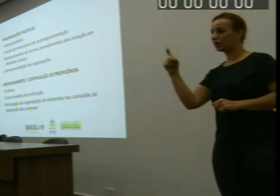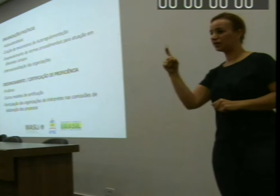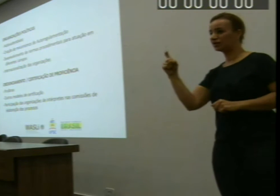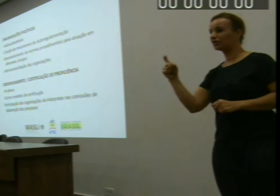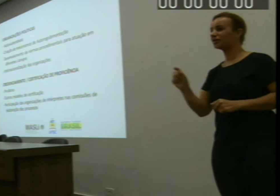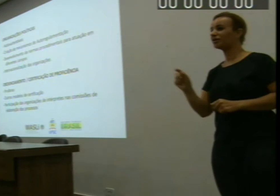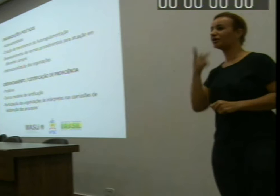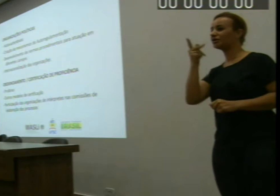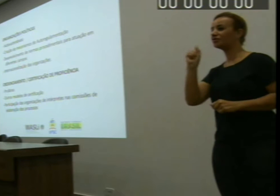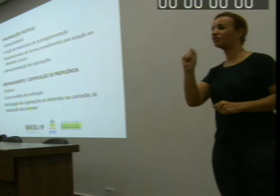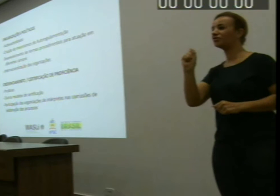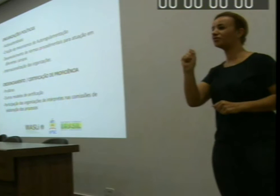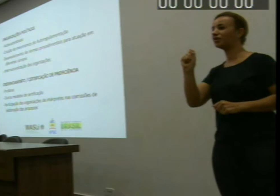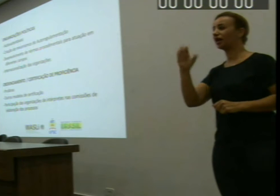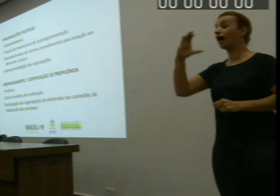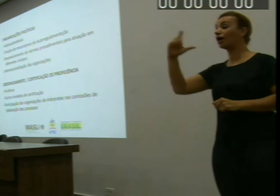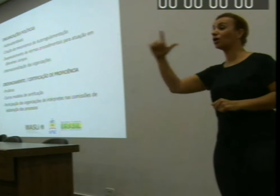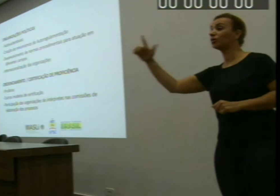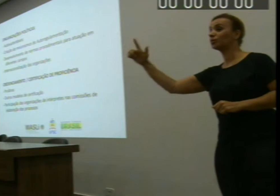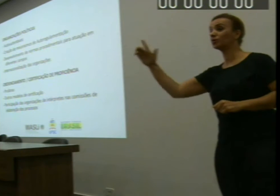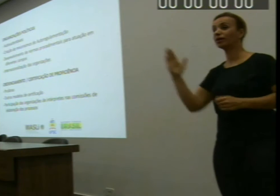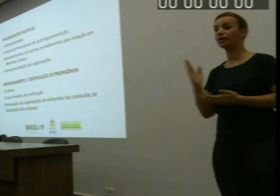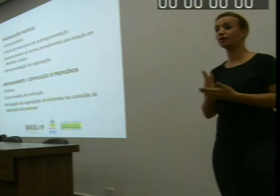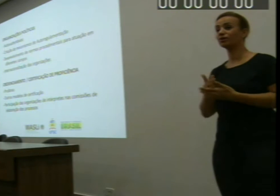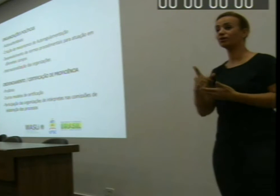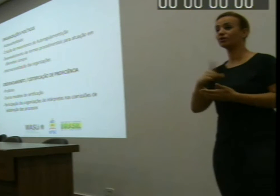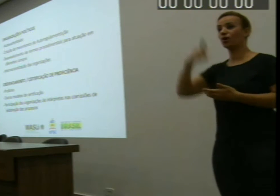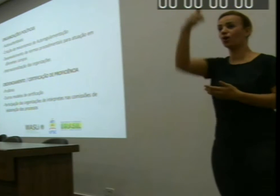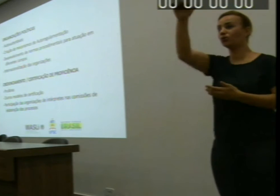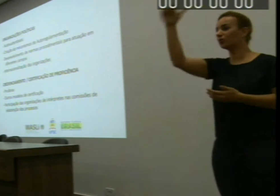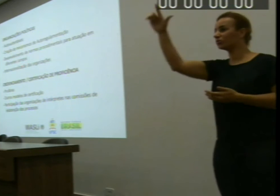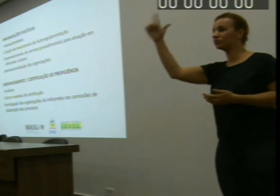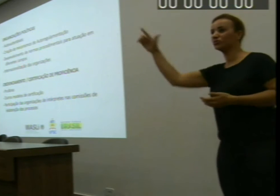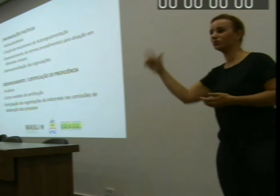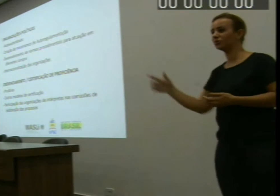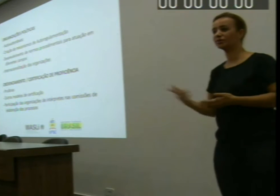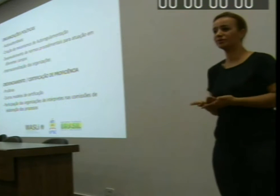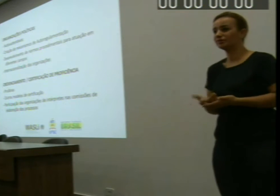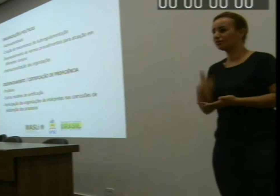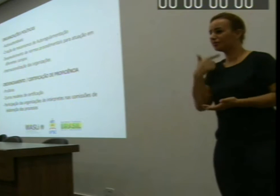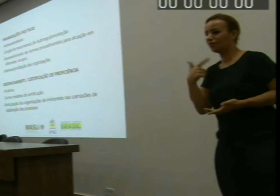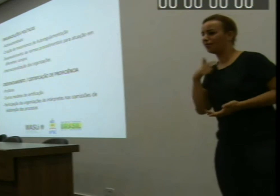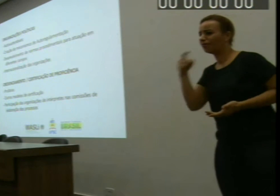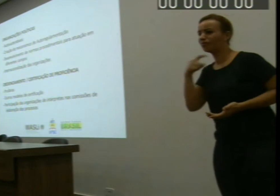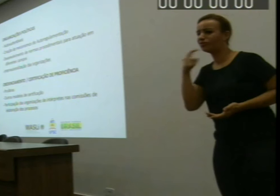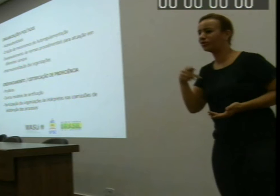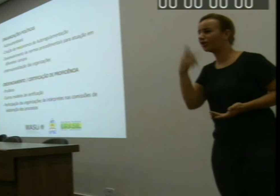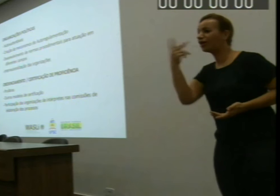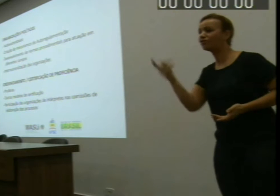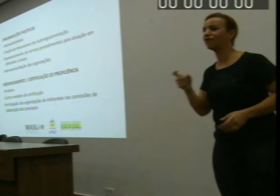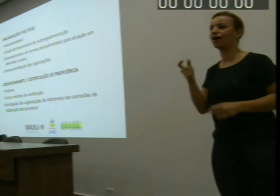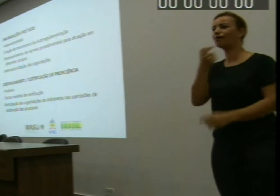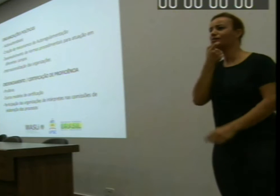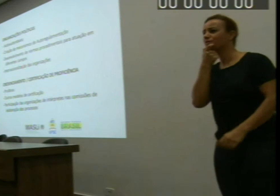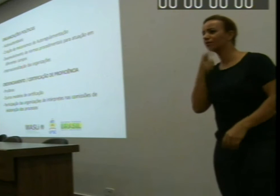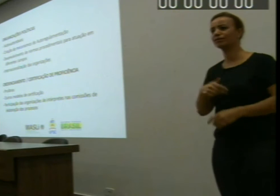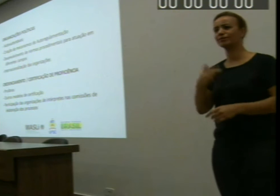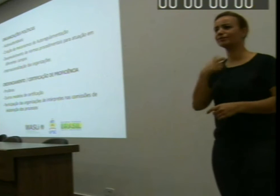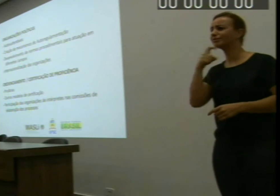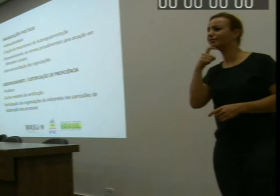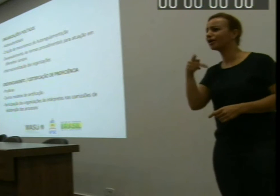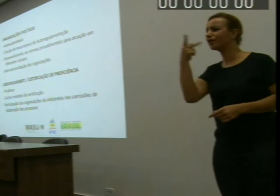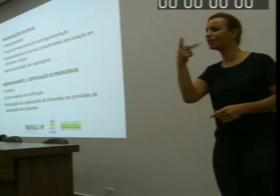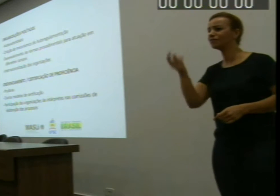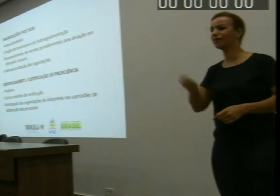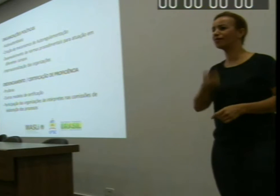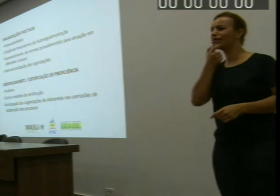e Campo Grande em outras cidades do Brasil do interior do Brasil ninguém vai falar espanhol ninguém fala inglês ninguém fala francês isso é um grande problema